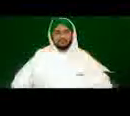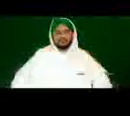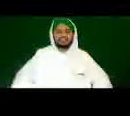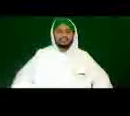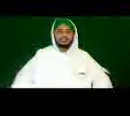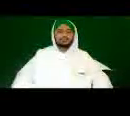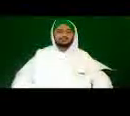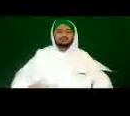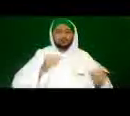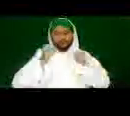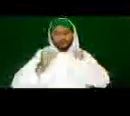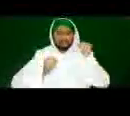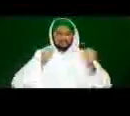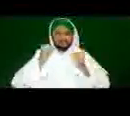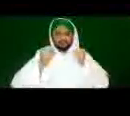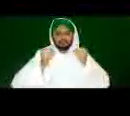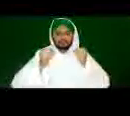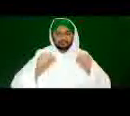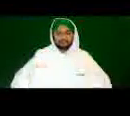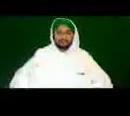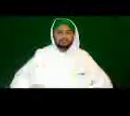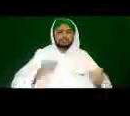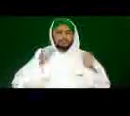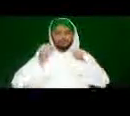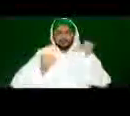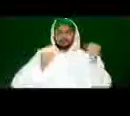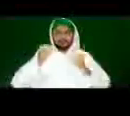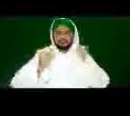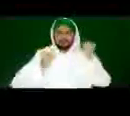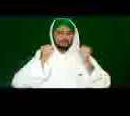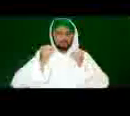ٹھیک ہے. دوڑنا، دوڑنا.